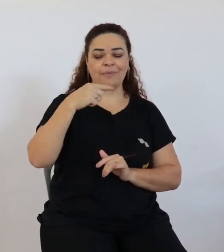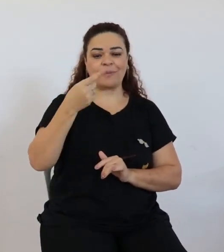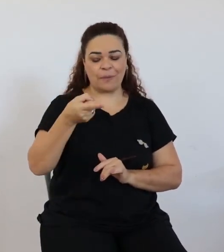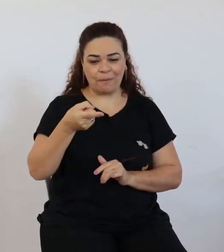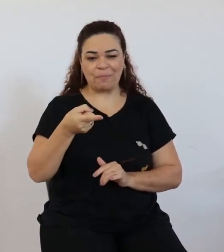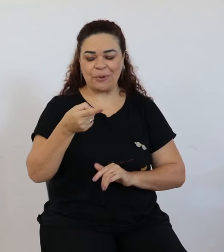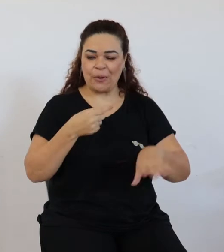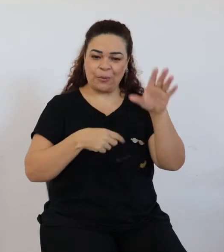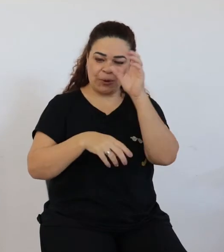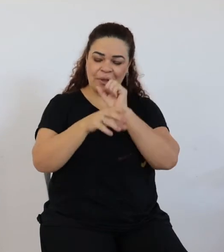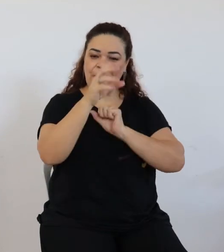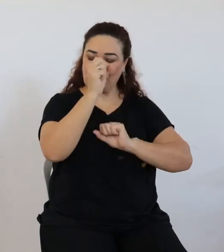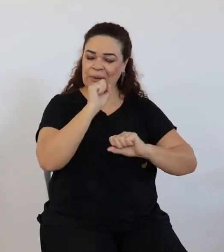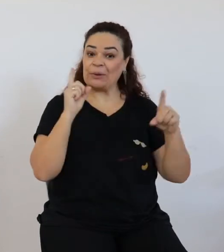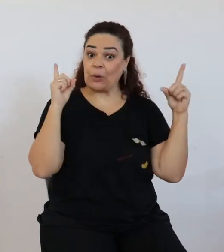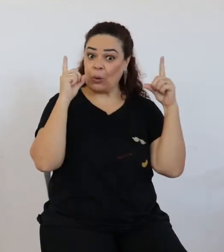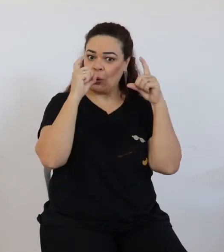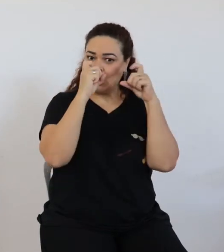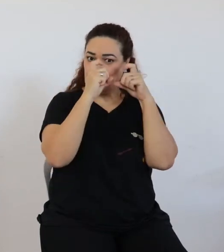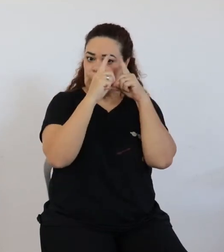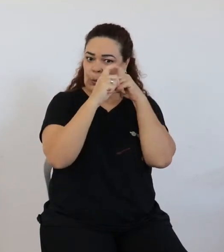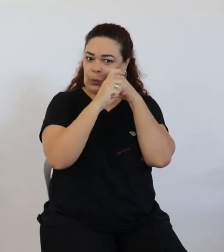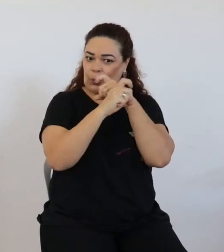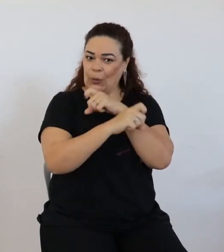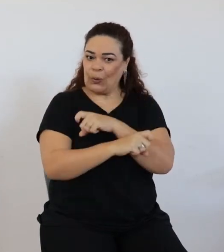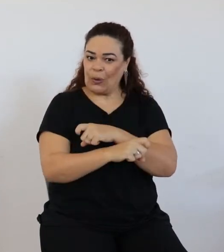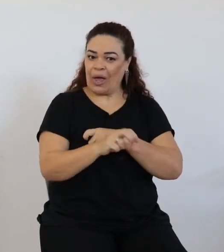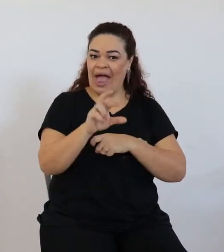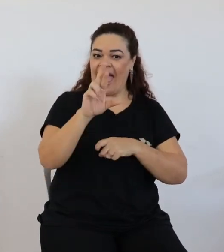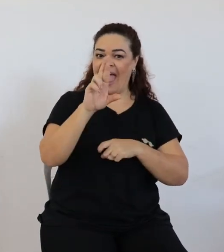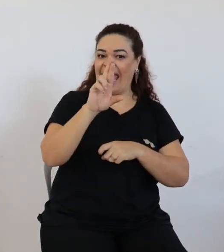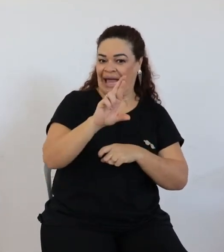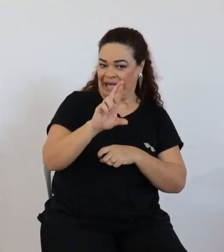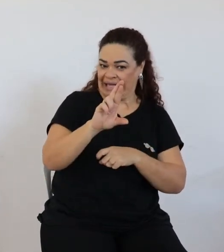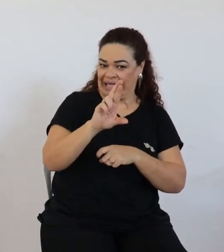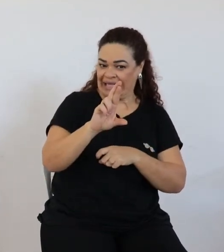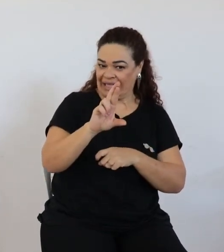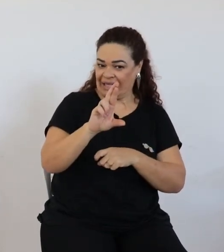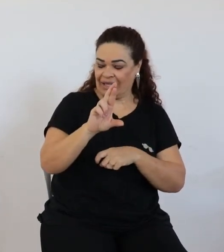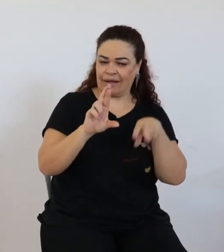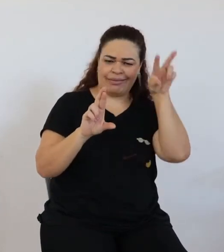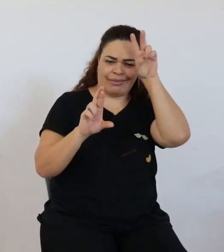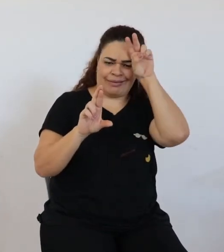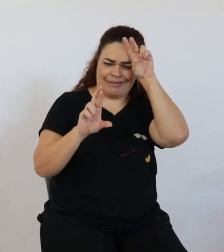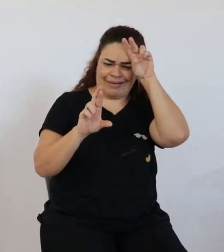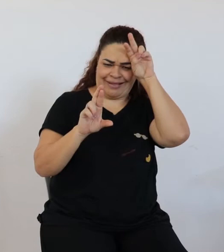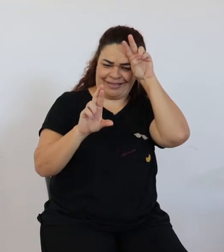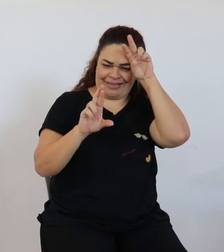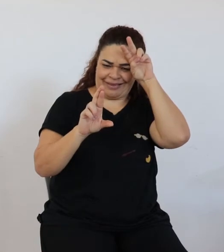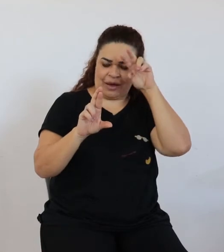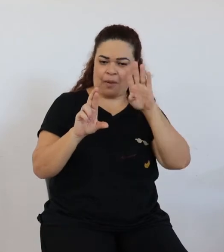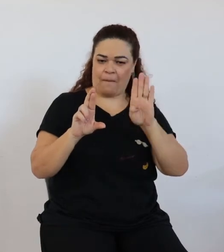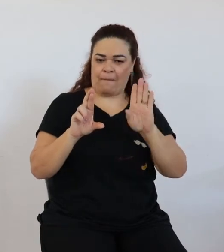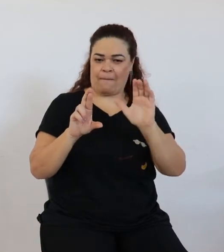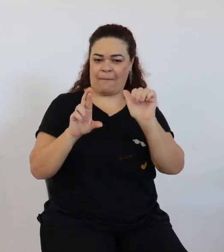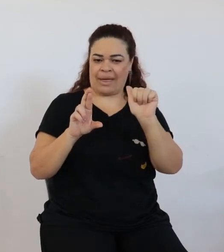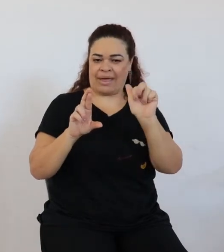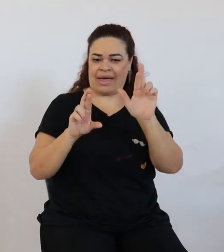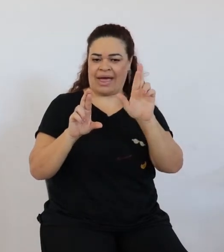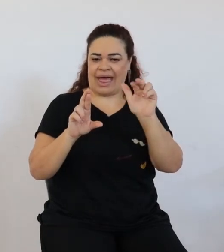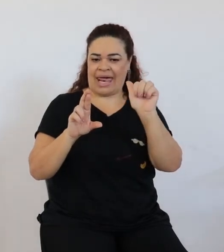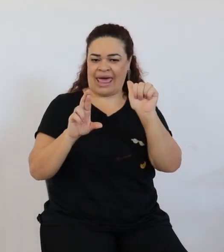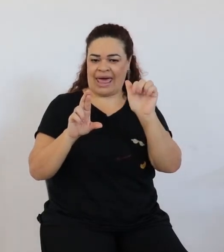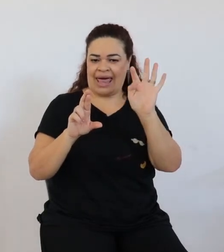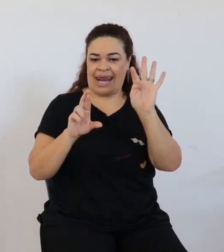que é o mais difícil da nossa língua, que é o R da barata, que a gente tem 2 R's, é o R do rato aqui